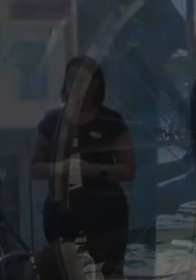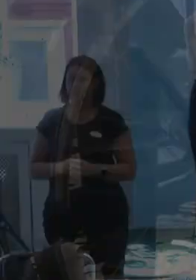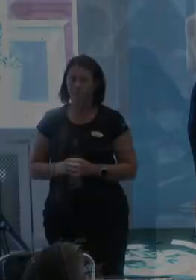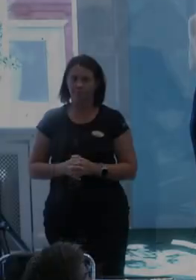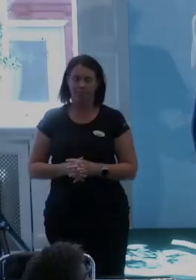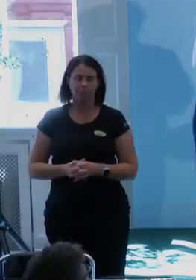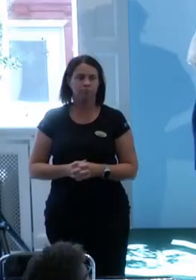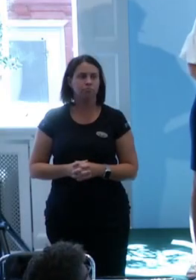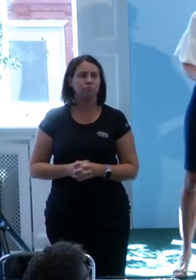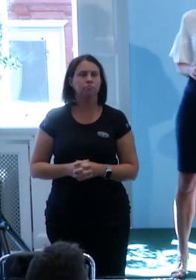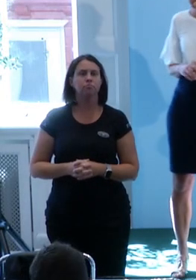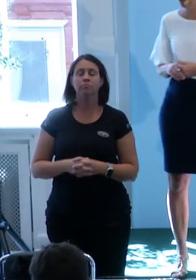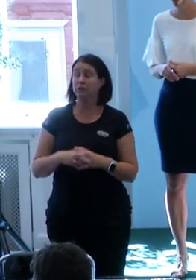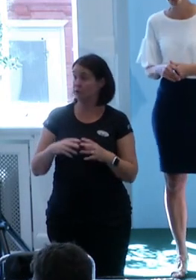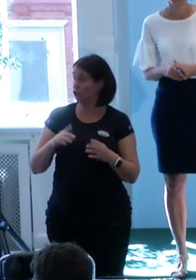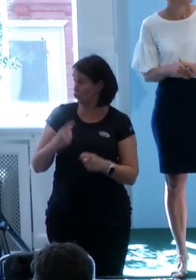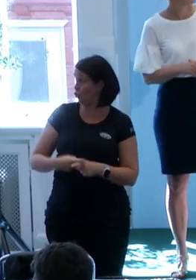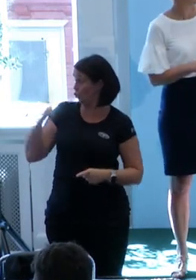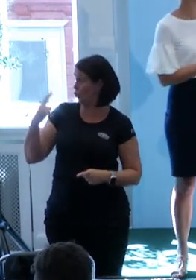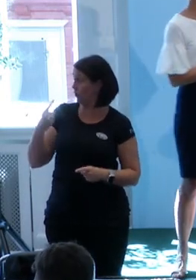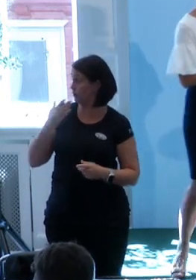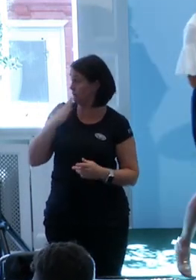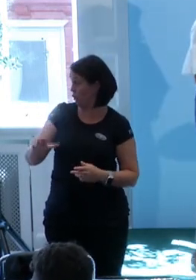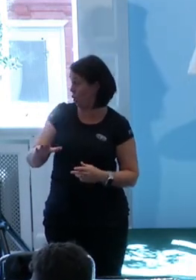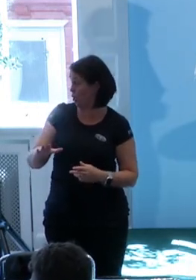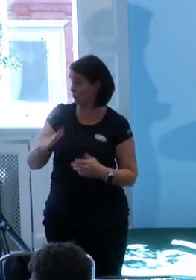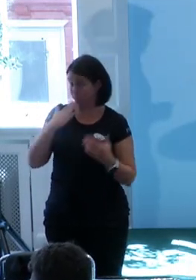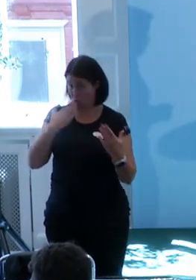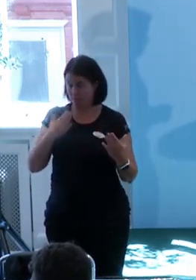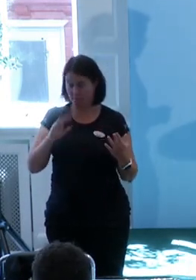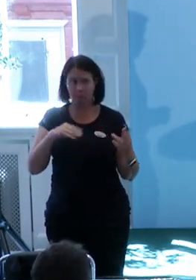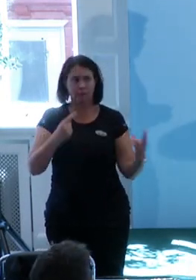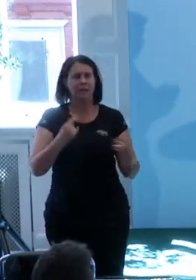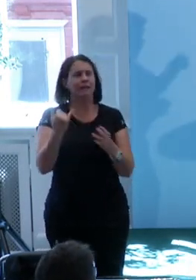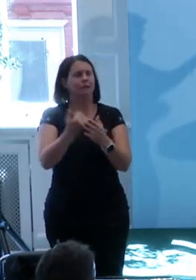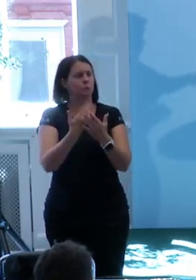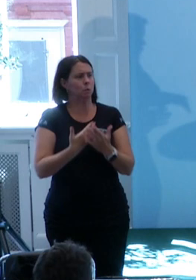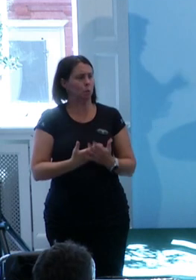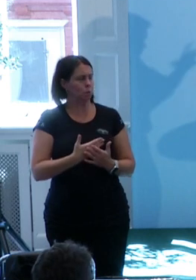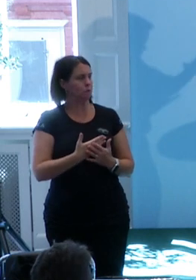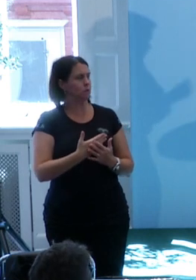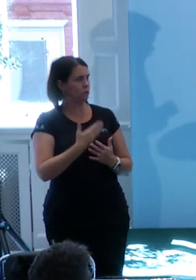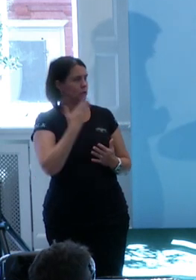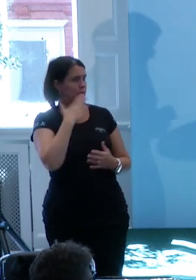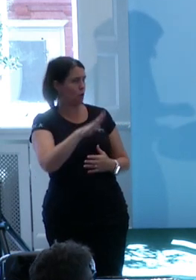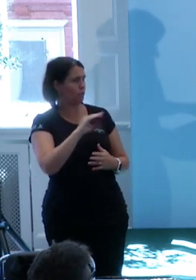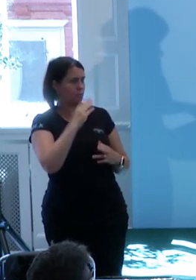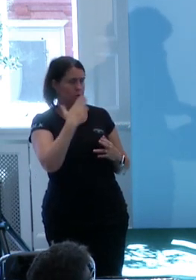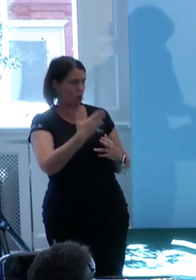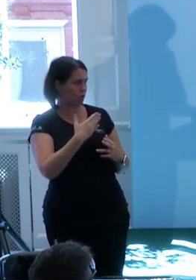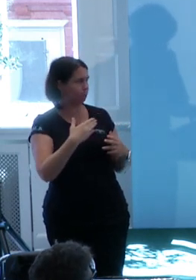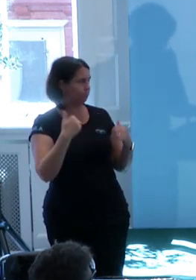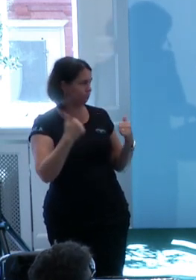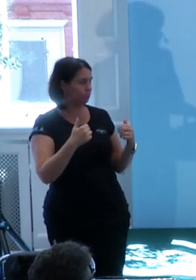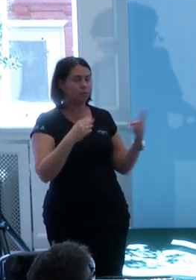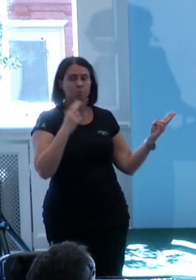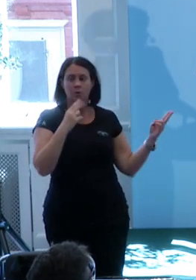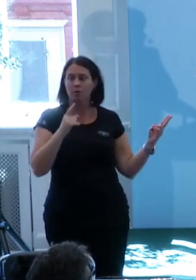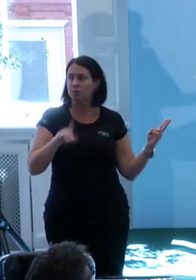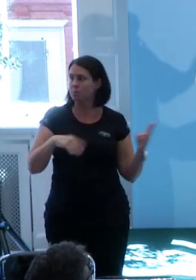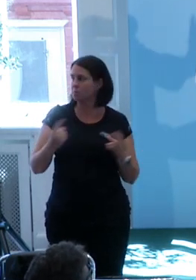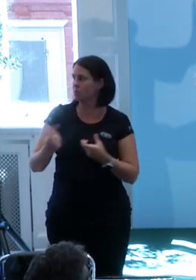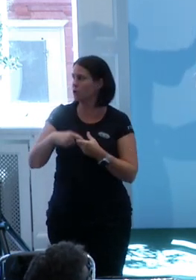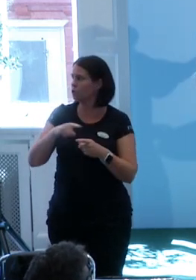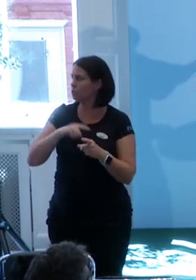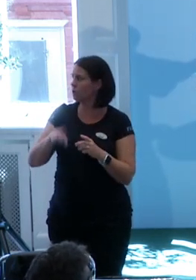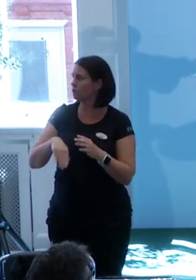Mm. Konkret och koncist, eller hur? Bra inpass tycker jag till diskussionen och hänger väl ihop med det ni faktiskt redan har varit inne på ganska så mycket. Jag